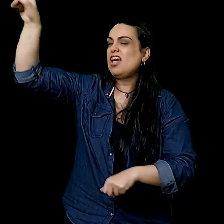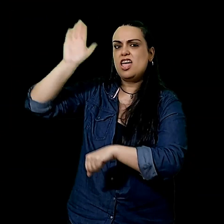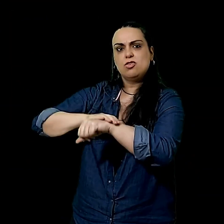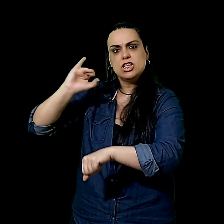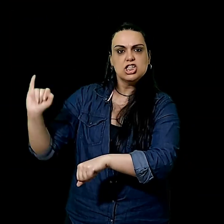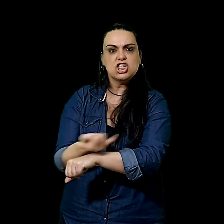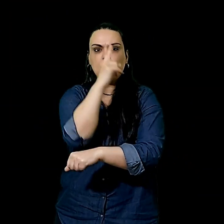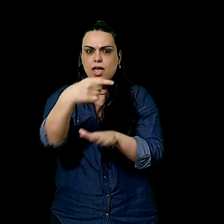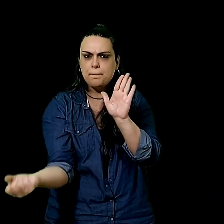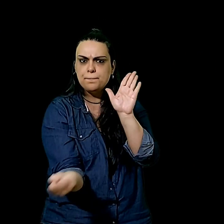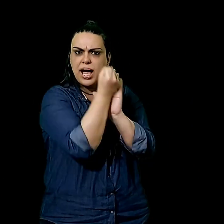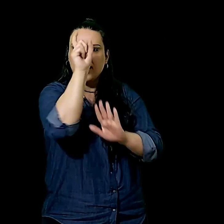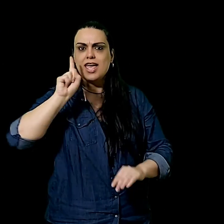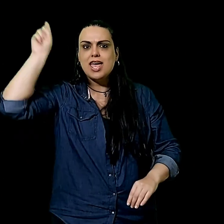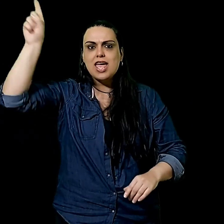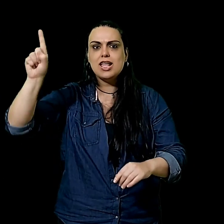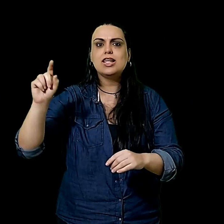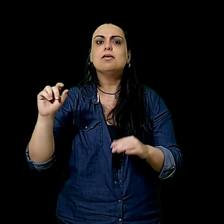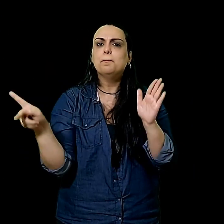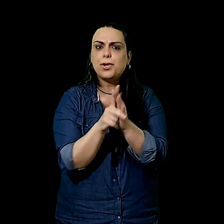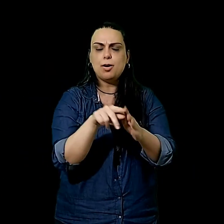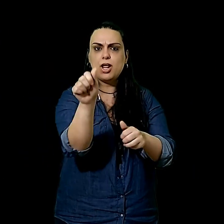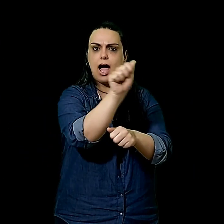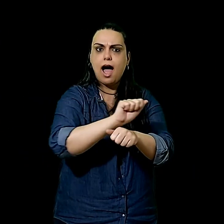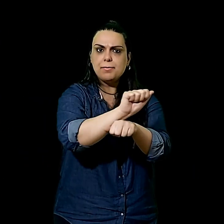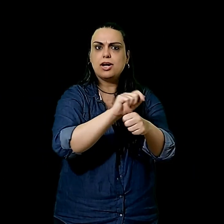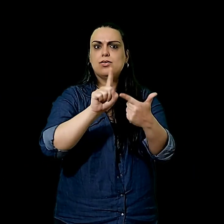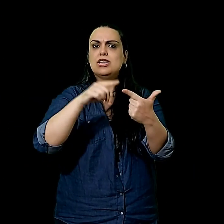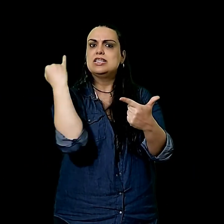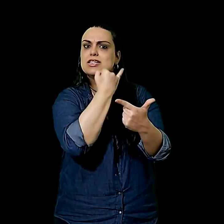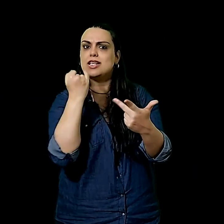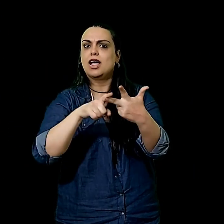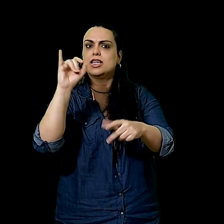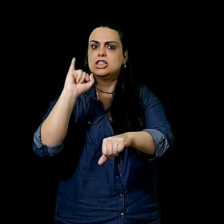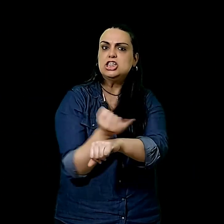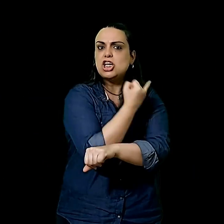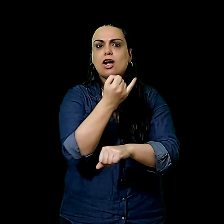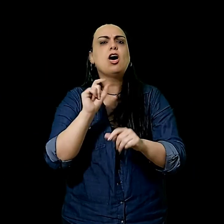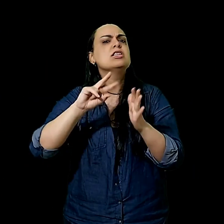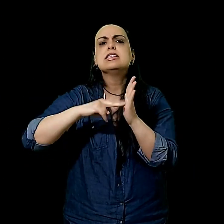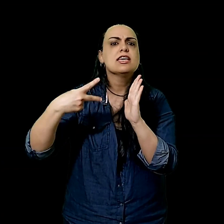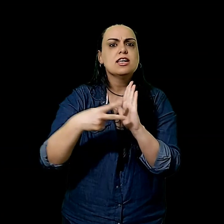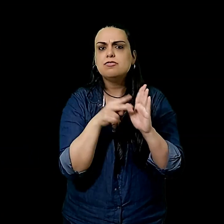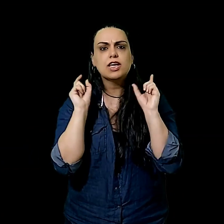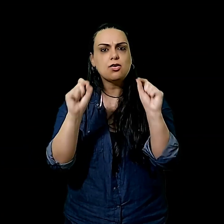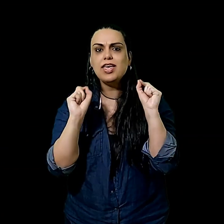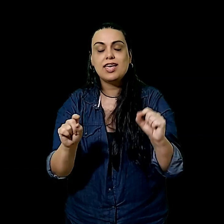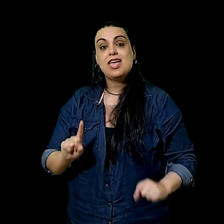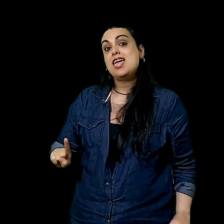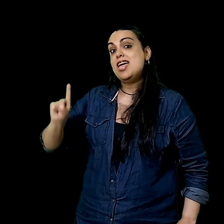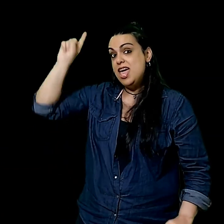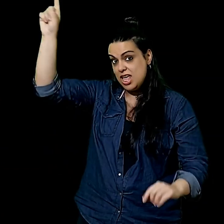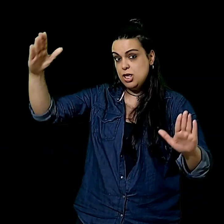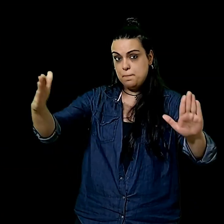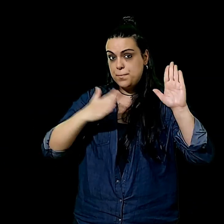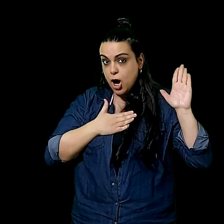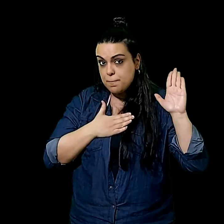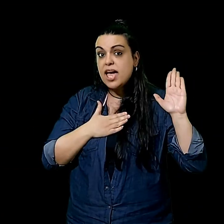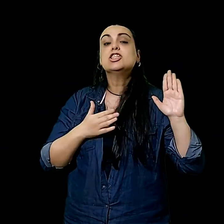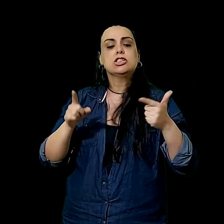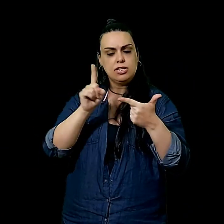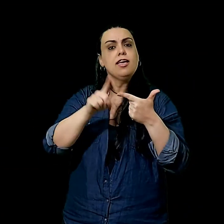este é o memorial dele. Ele é o Deus de Abraão, o Deus de Isaac e o Deus de Jacó. E o que isso significa? Significa que ele